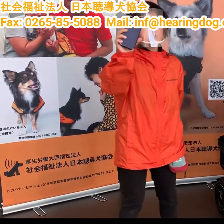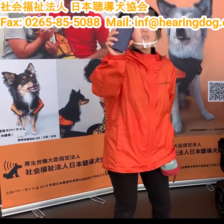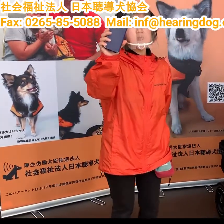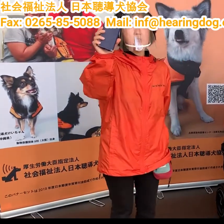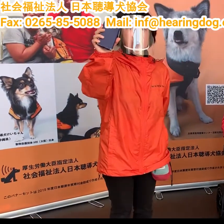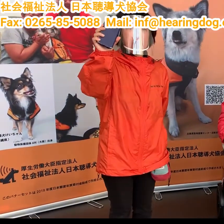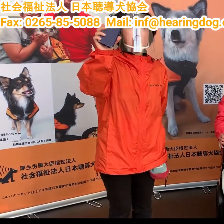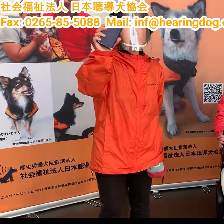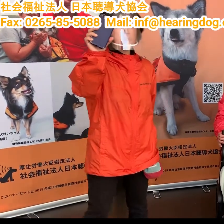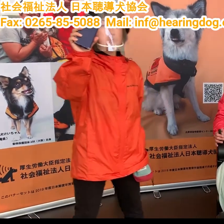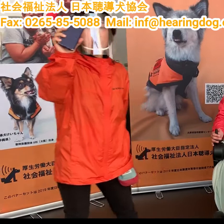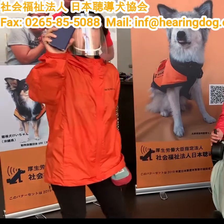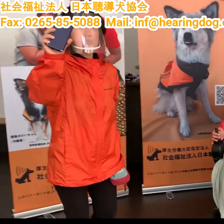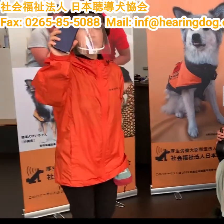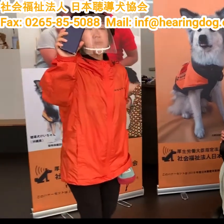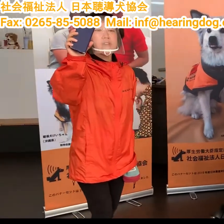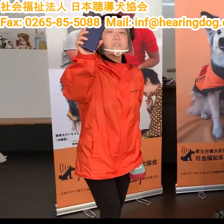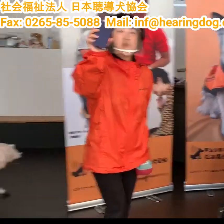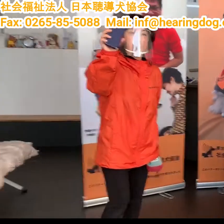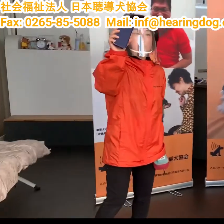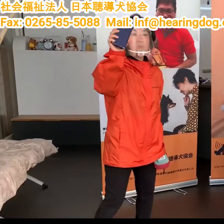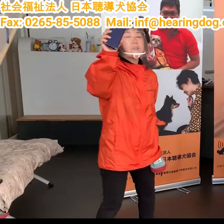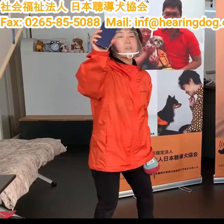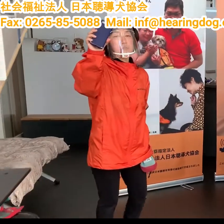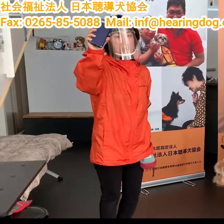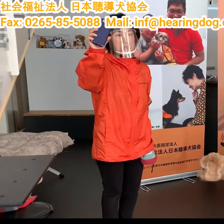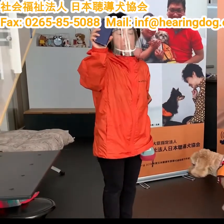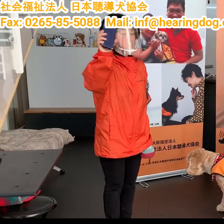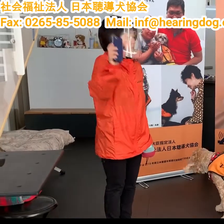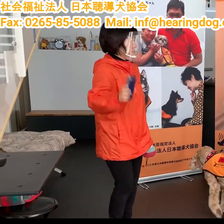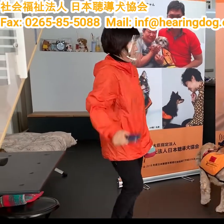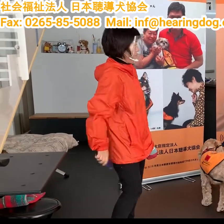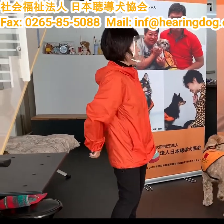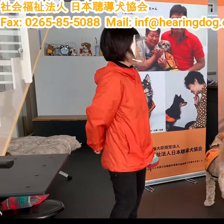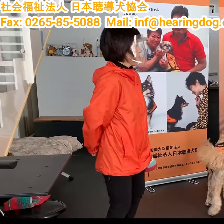非常時の連絡ツールとしてとても大事なものと考えております。